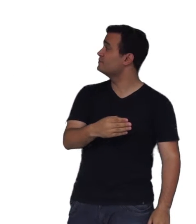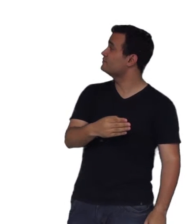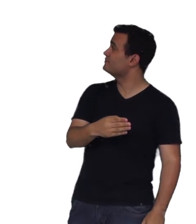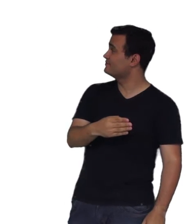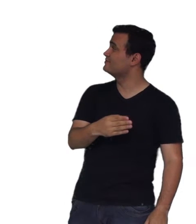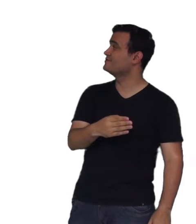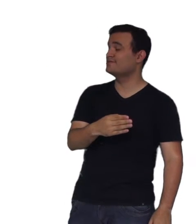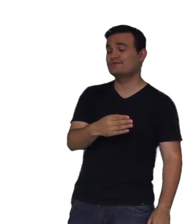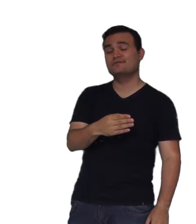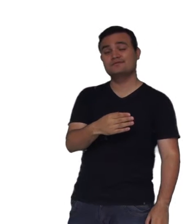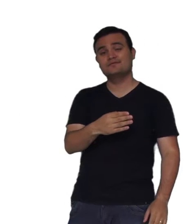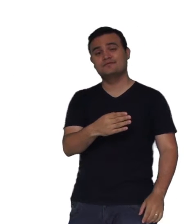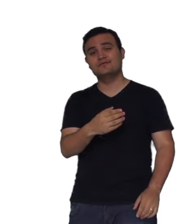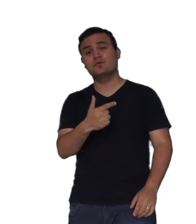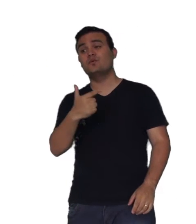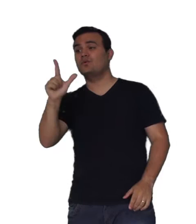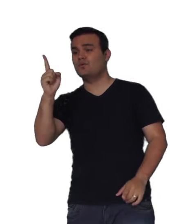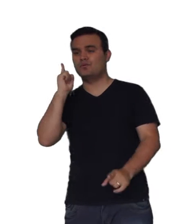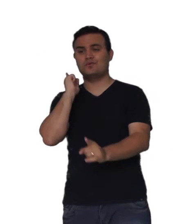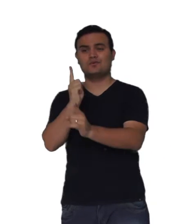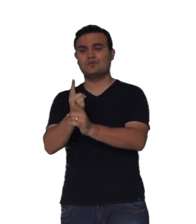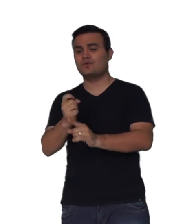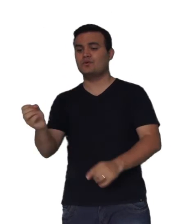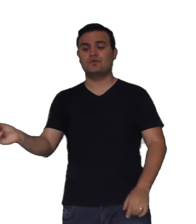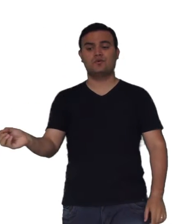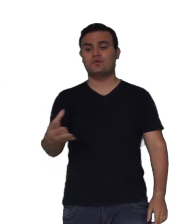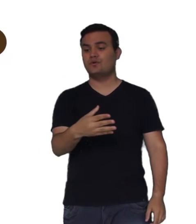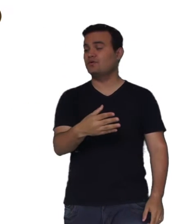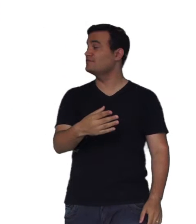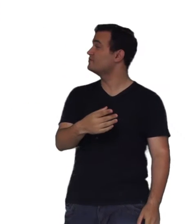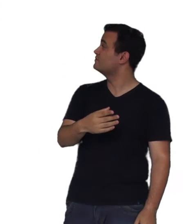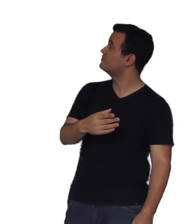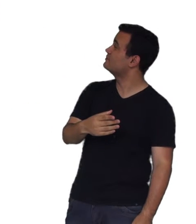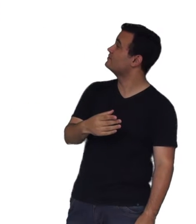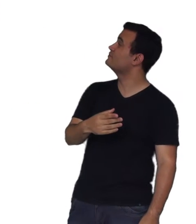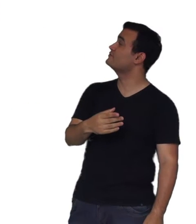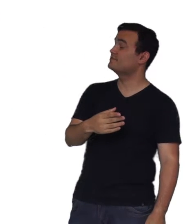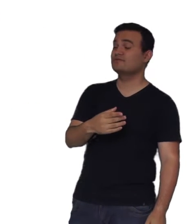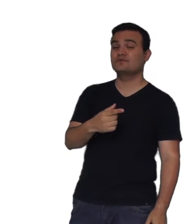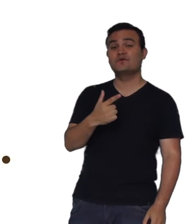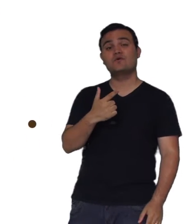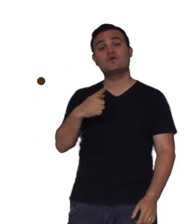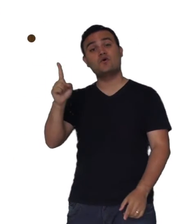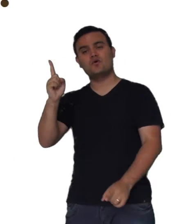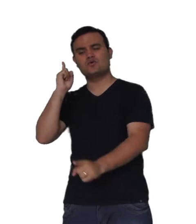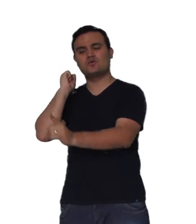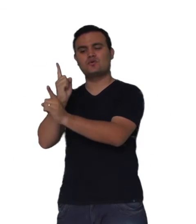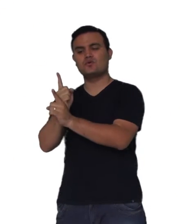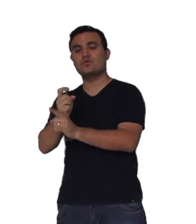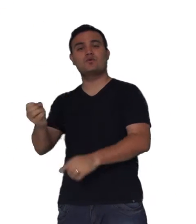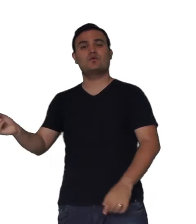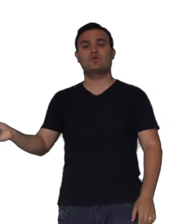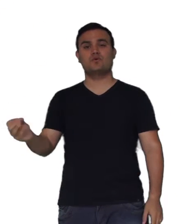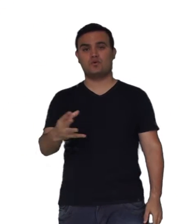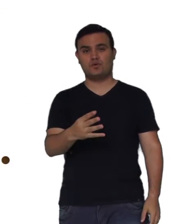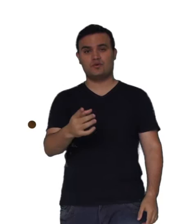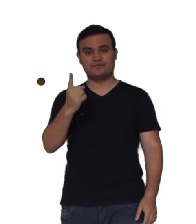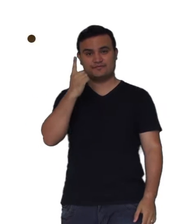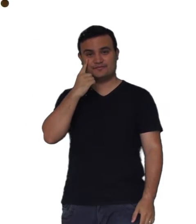resposta. E hoje, depois dessa longa jornada de mais de 2.500 anos, temos um entendimento